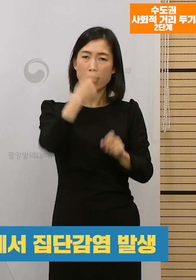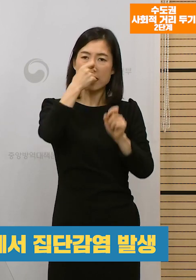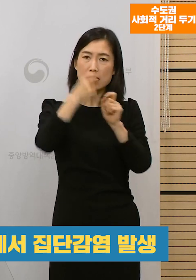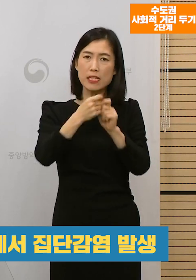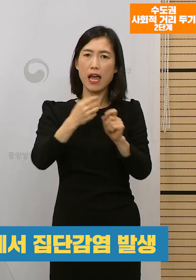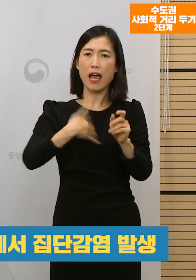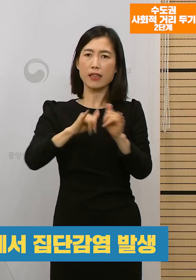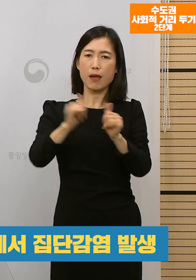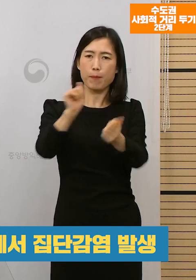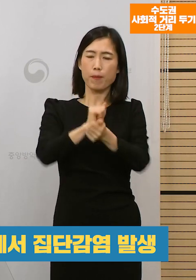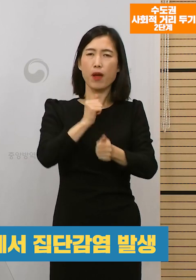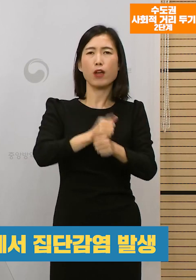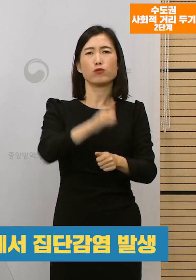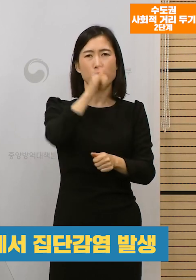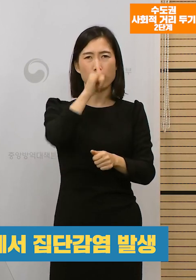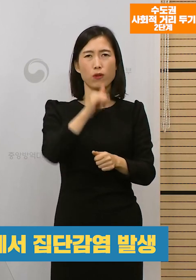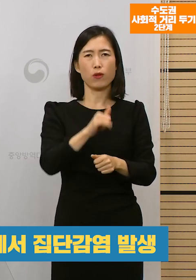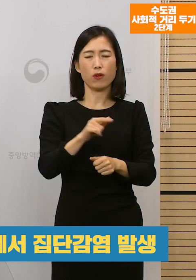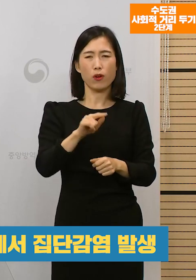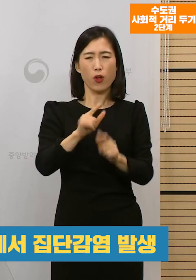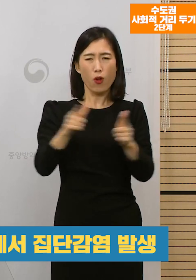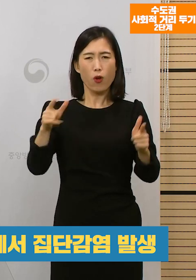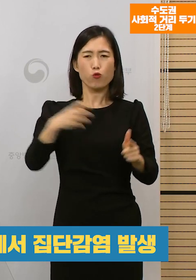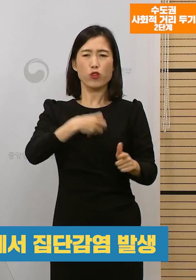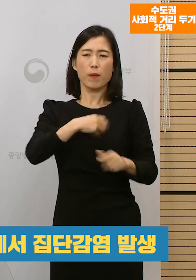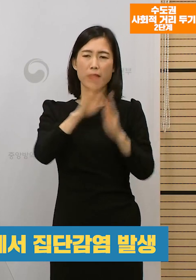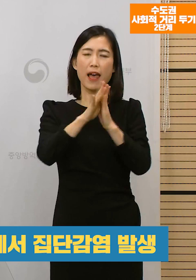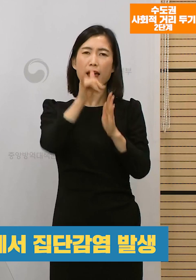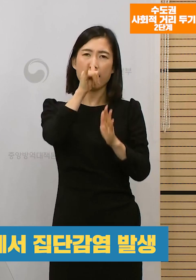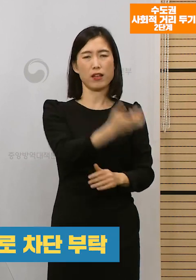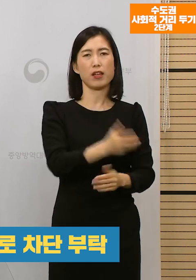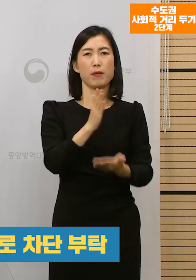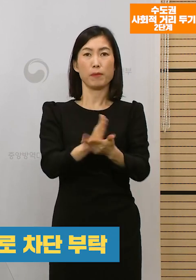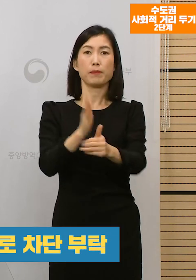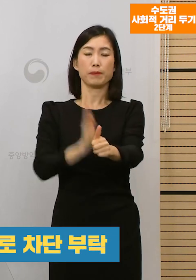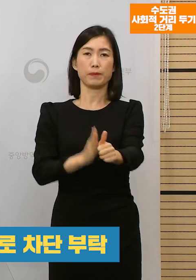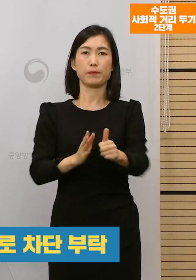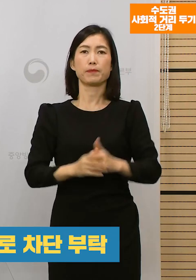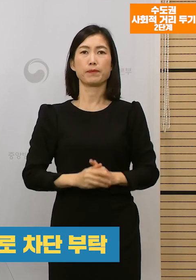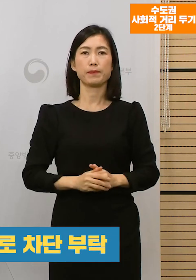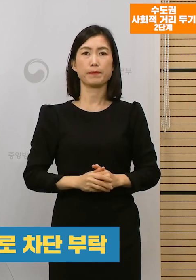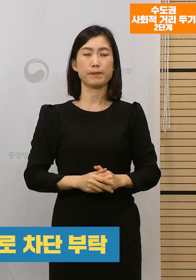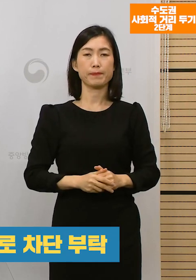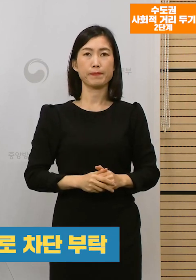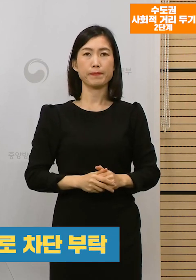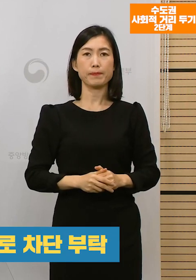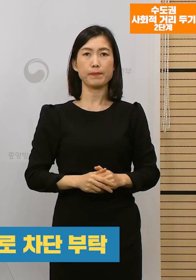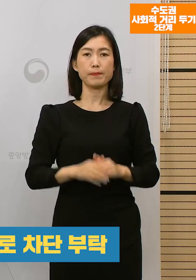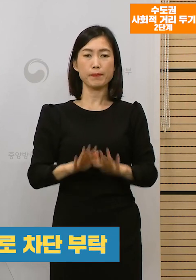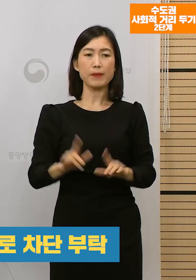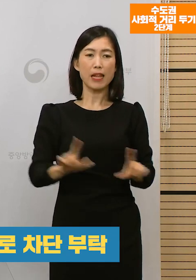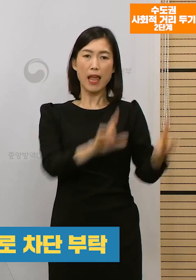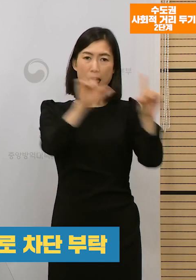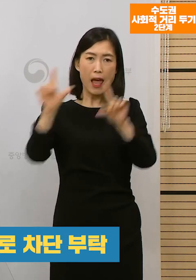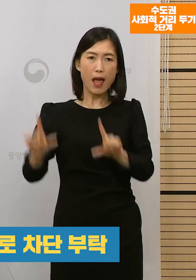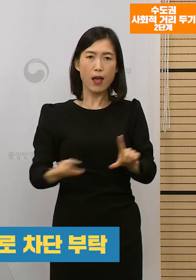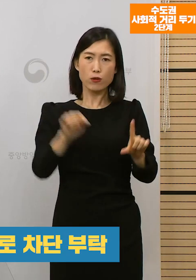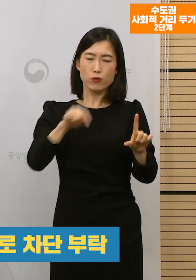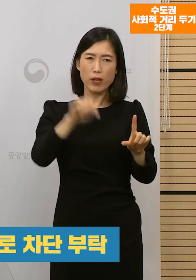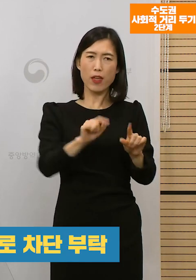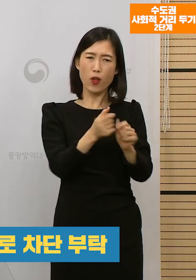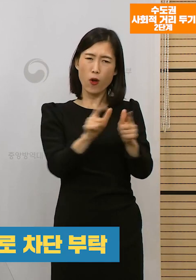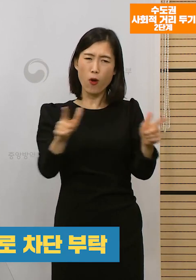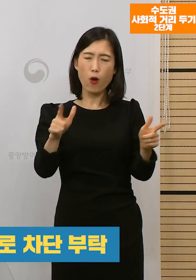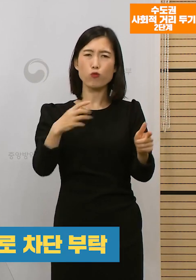있다. 이 점을 반드시 유념해 주시기를 부탁드립니다. 일상 속에서의 다양한 감염 경로를